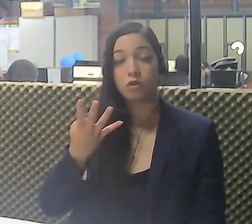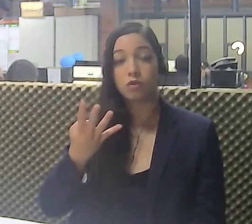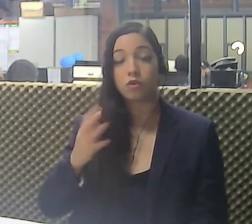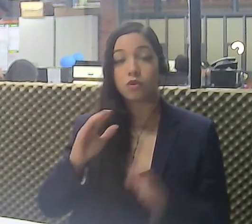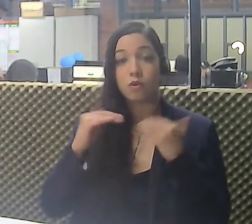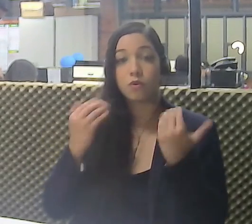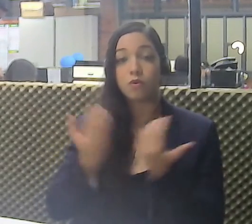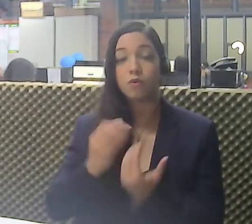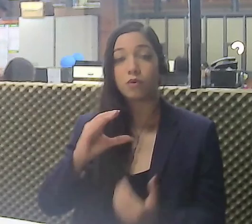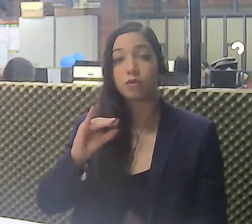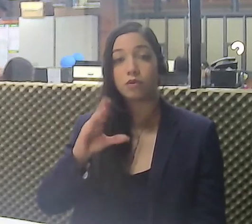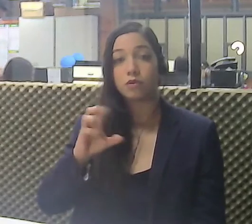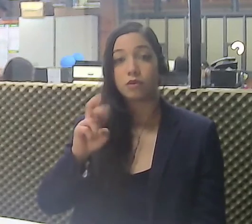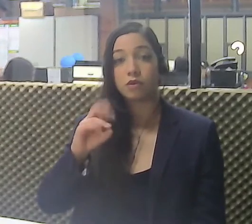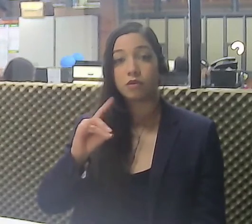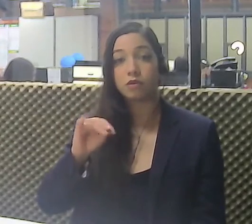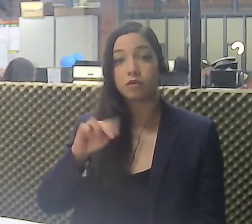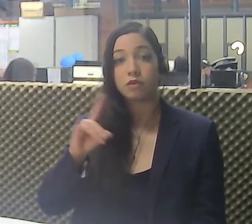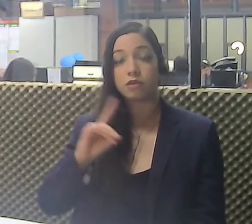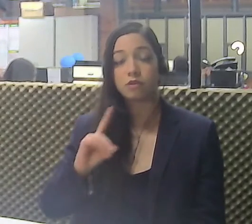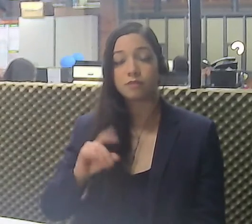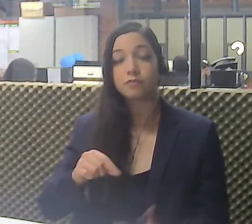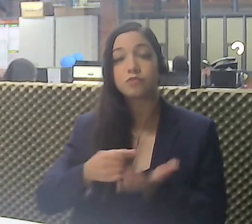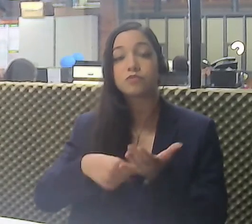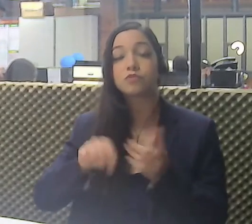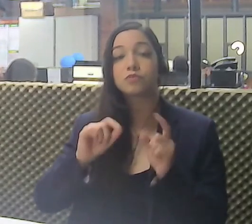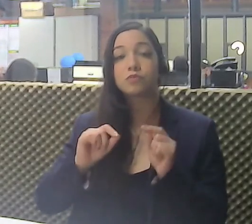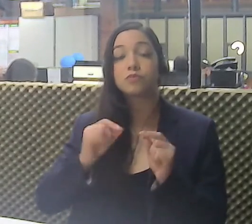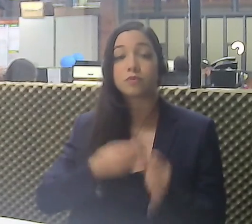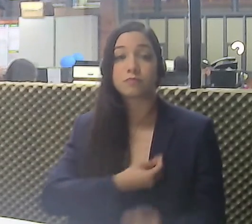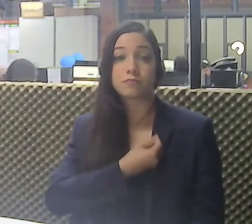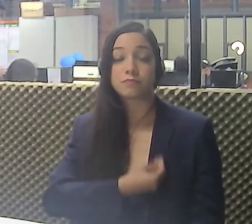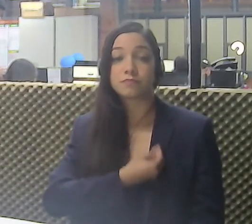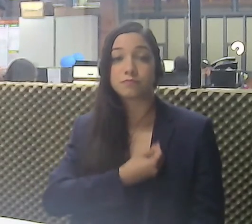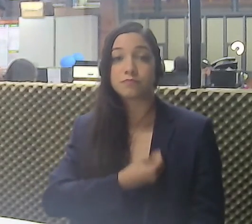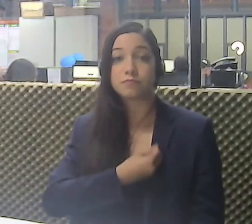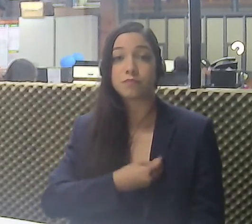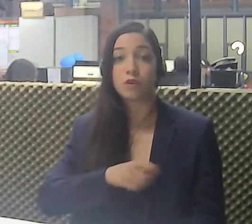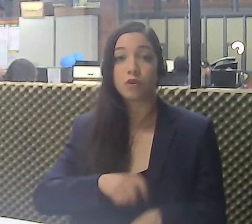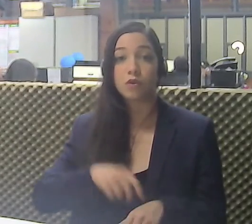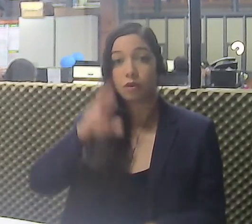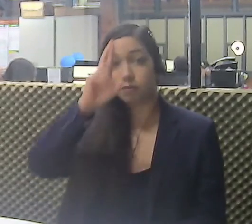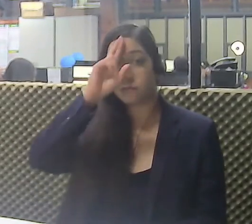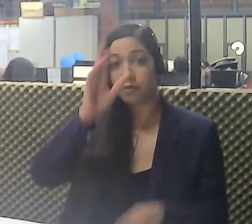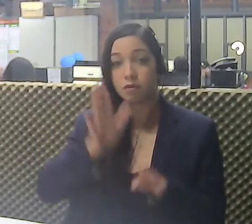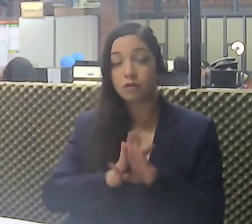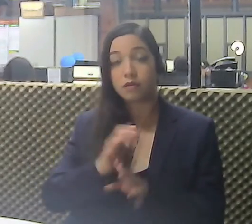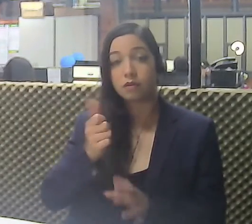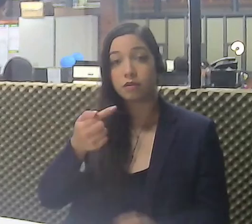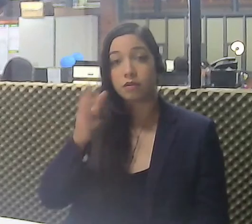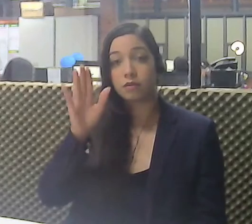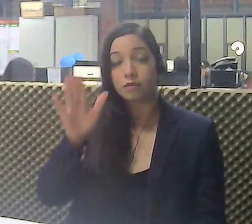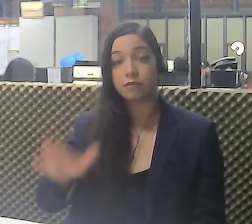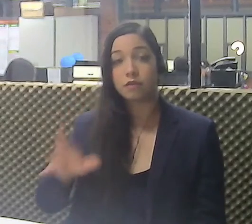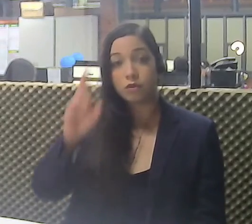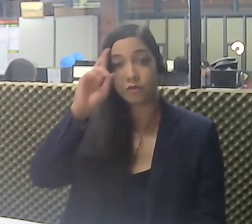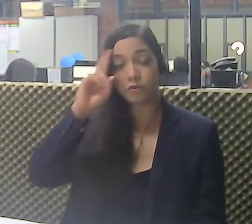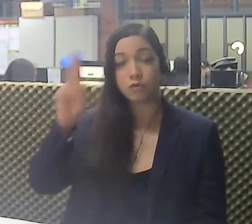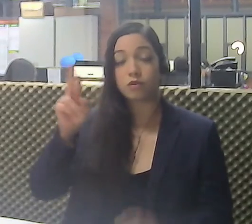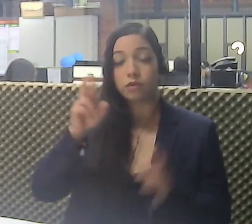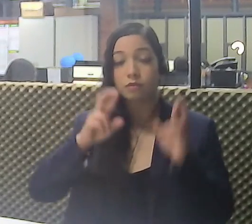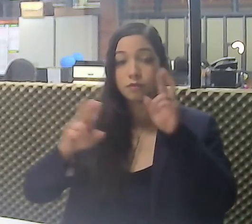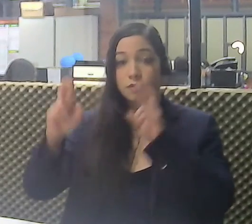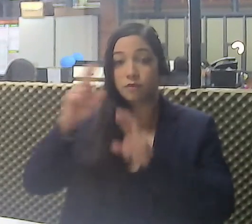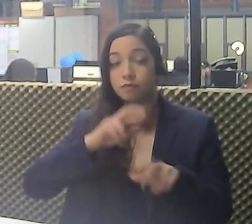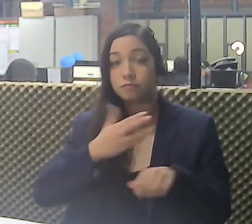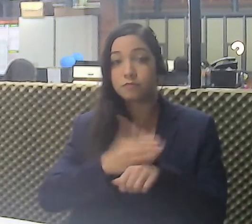Cícero Diniz. As inscrições devem ser feitas presencialmente, do meio-dia até às 5 da tarde, na Diretoria de